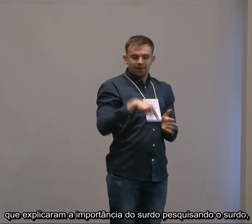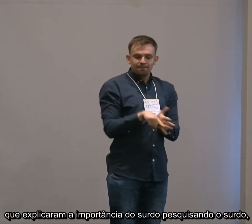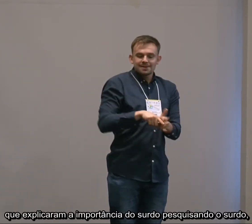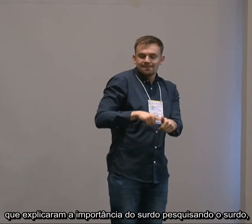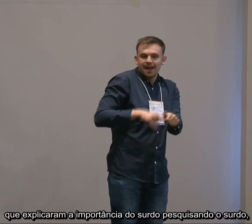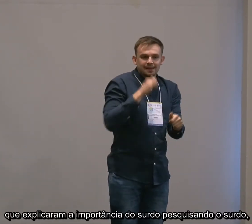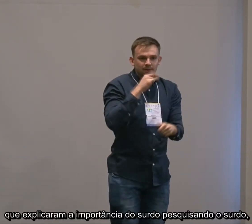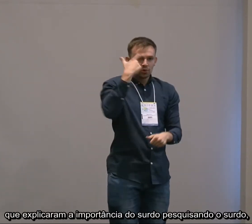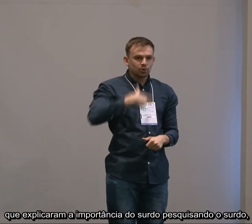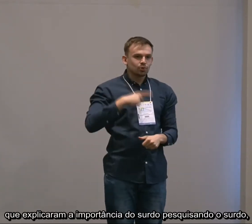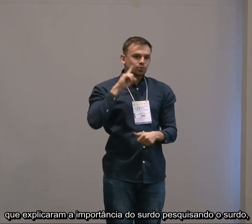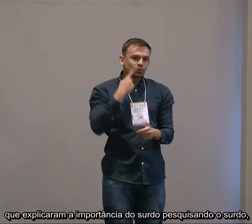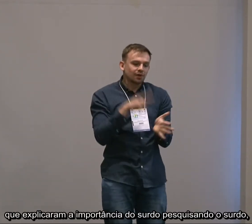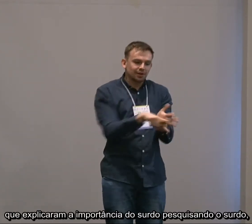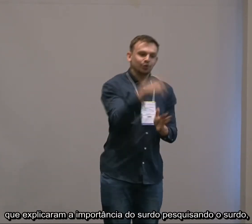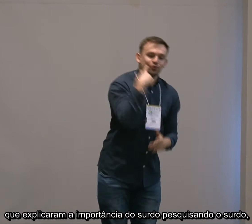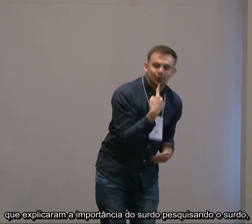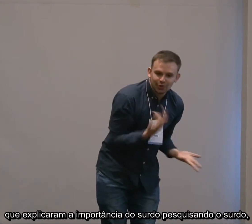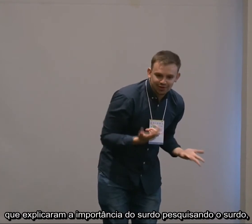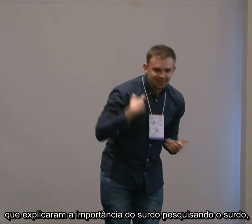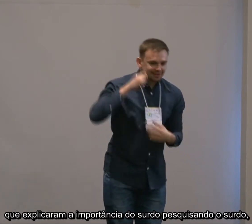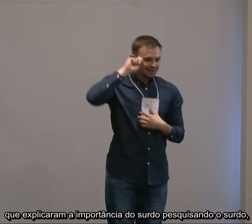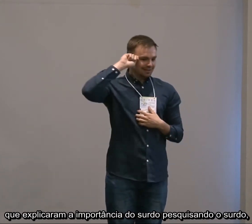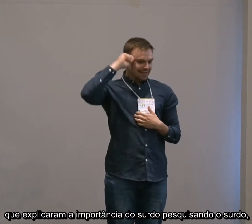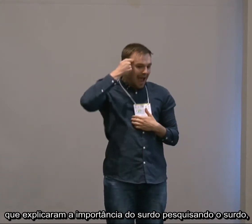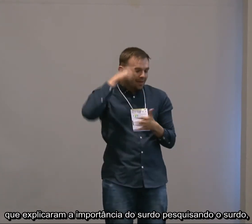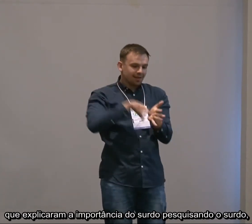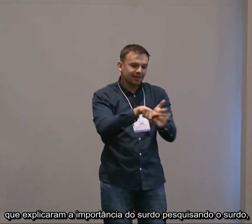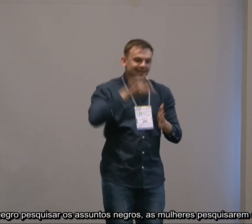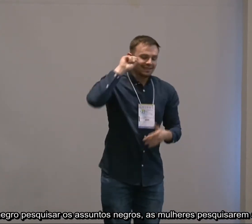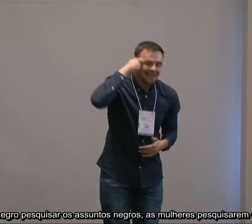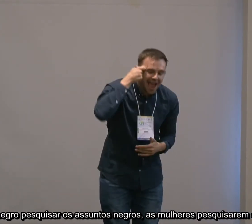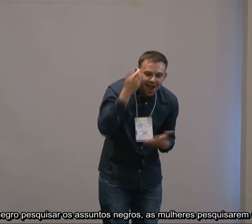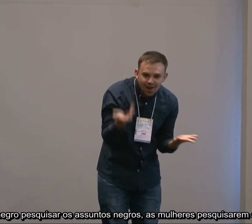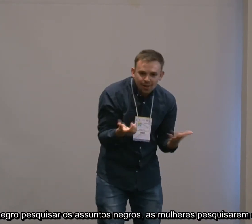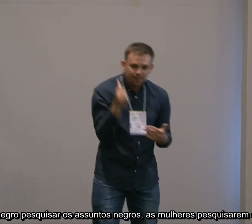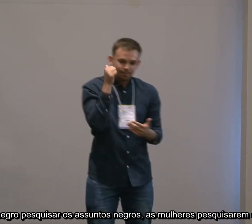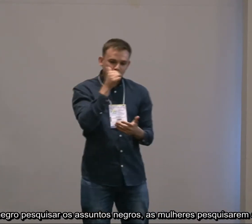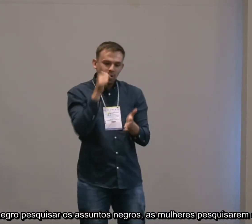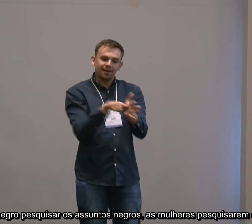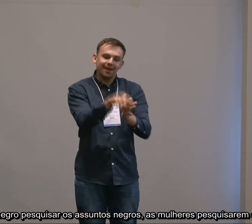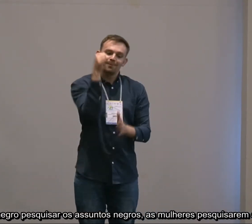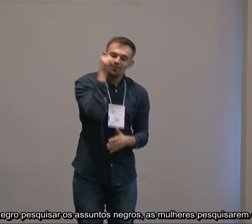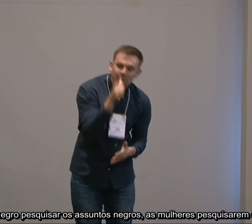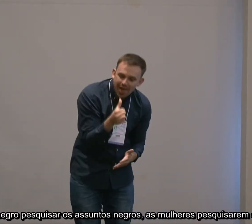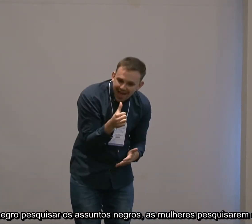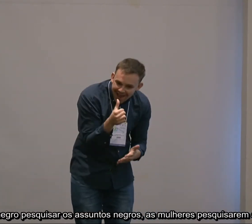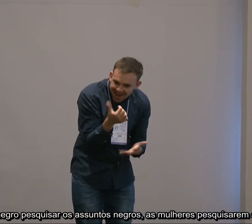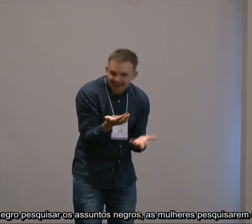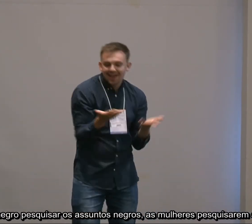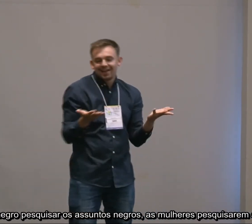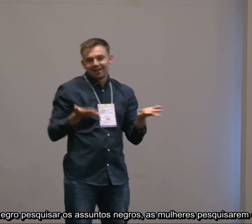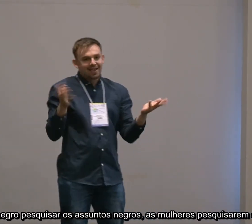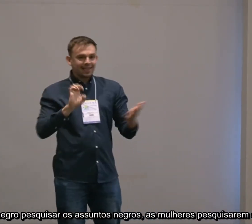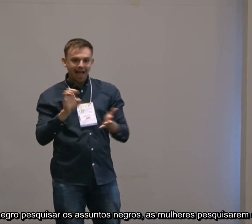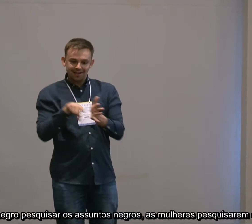explicaram sobre a importância do surdo pesquisando o surdo assim como o negro pesquisar os assuntos negros as mulheres pesquisarem as áreas